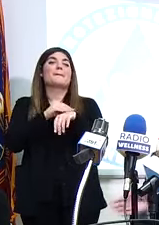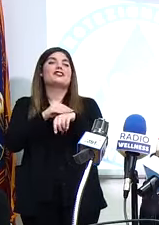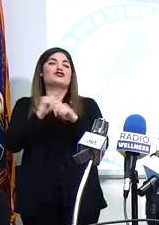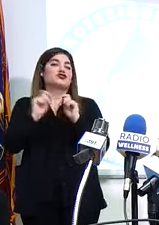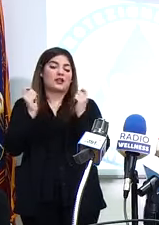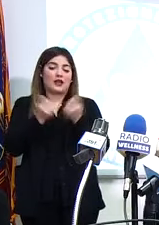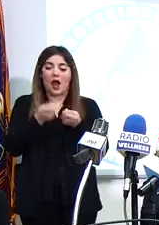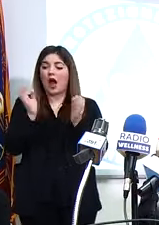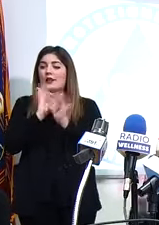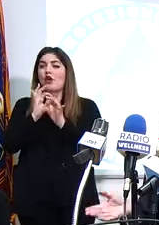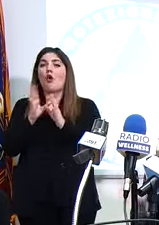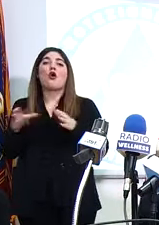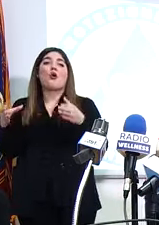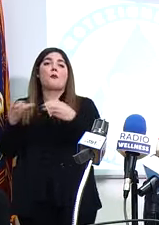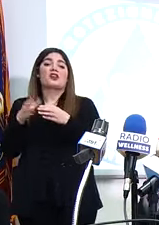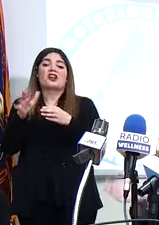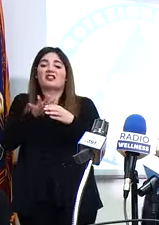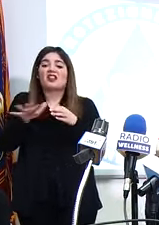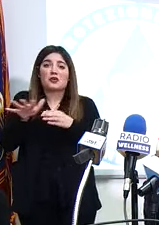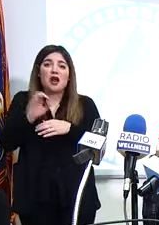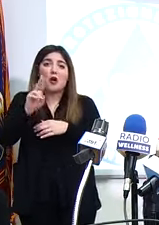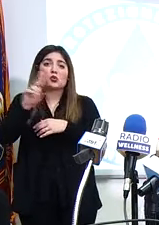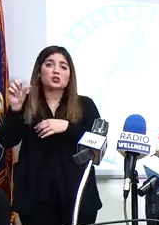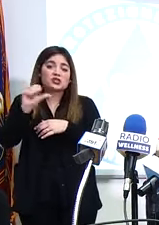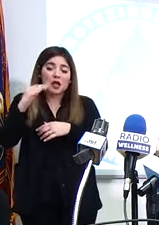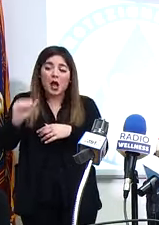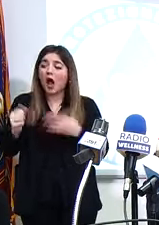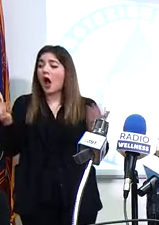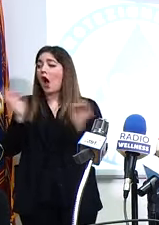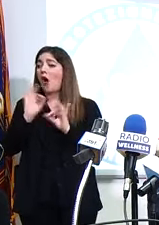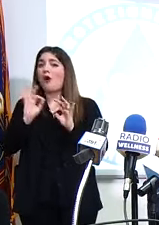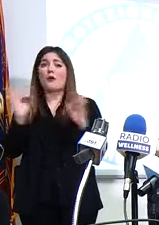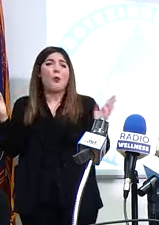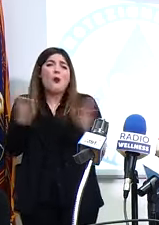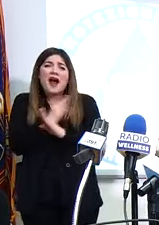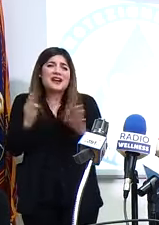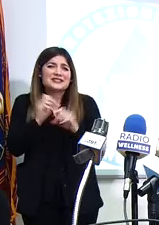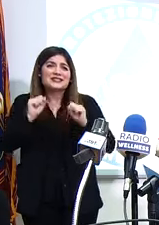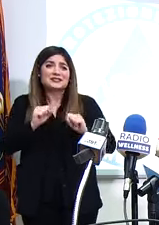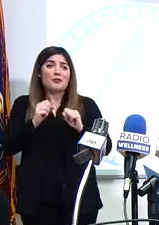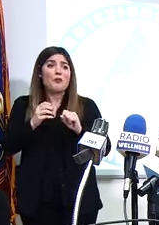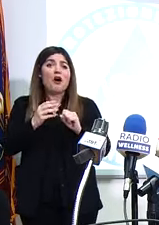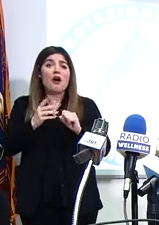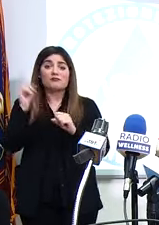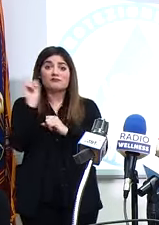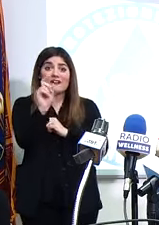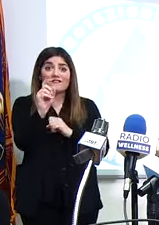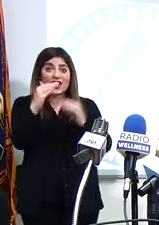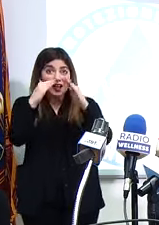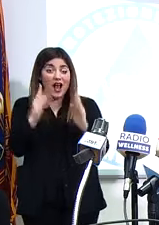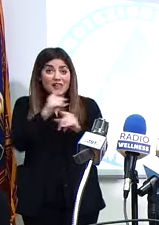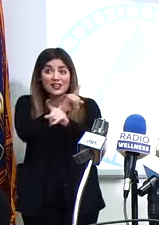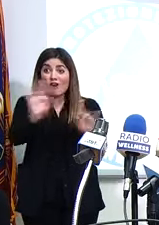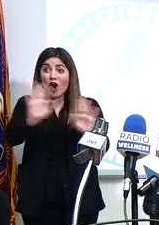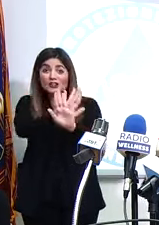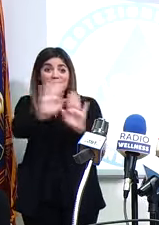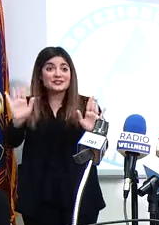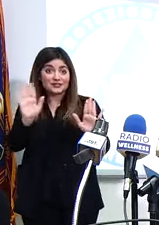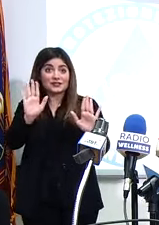comunità territoriale, territorio USCA, a farvela a casa un domani. Questo è l'importanza.